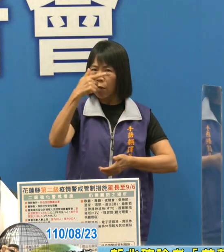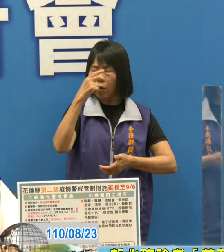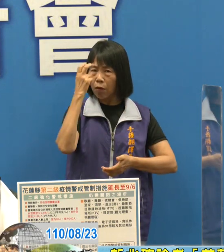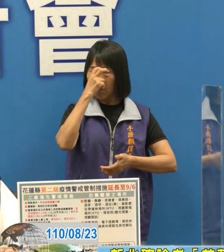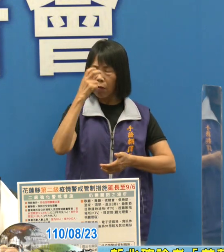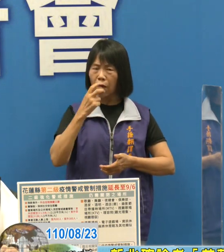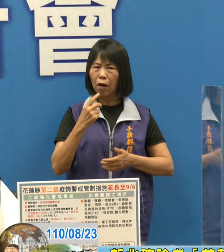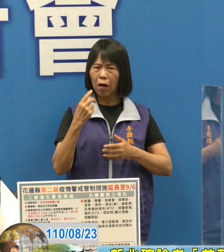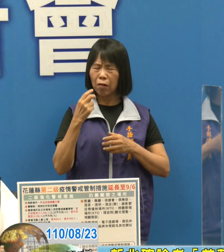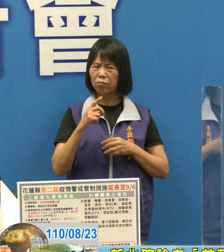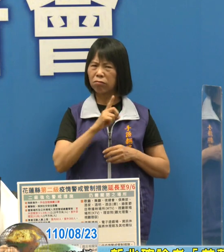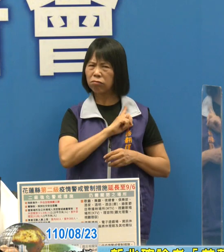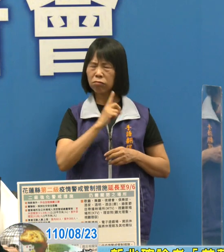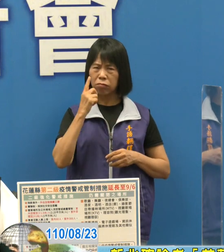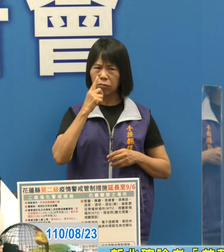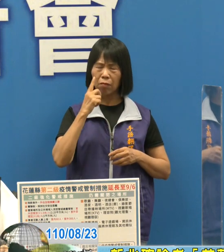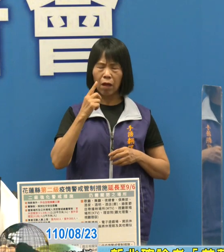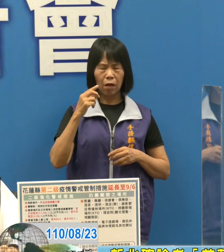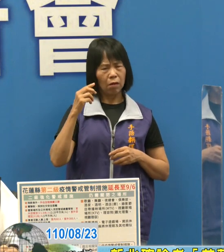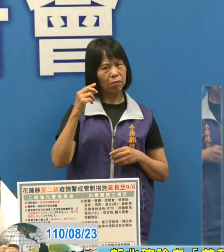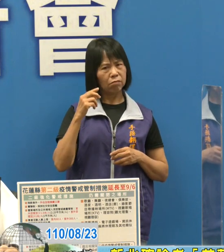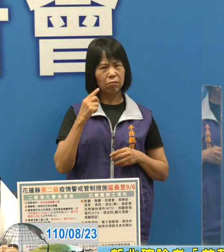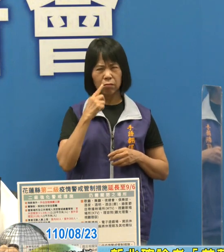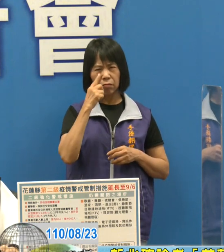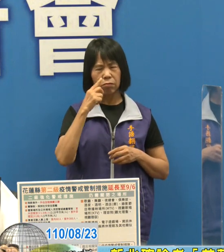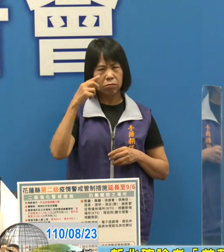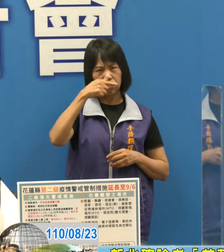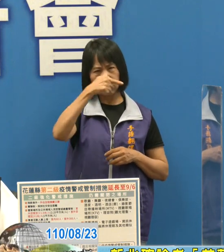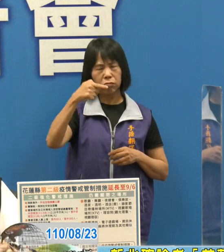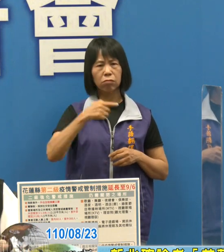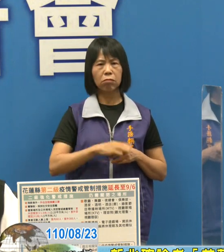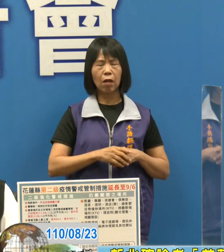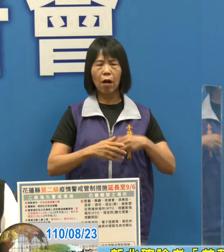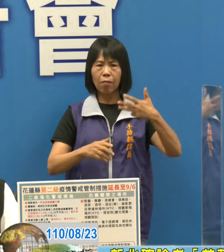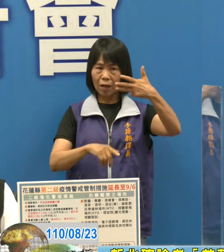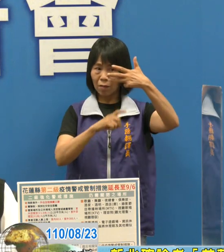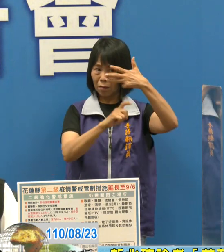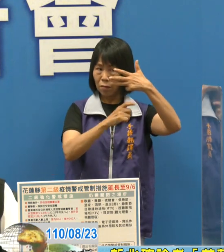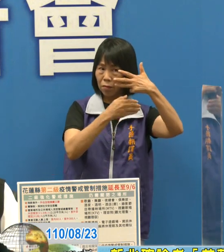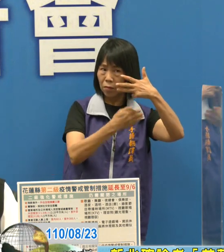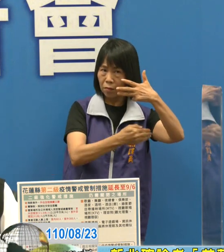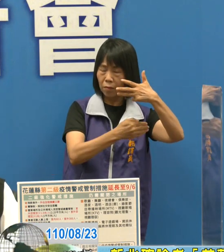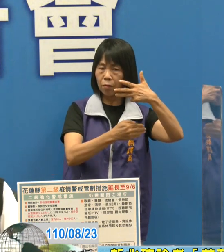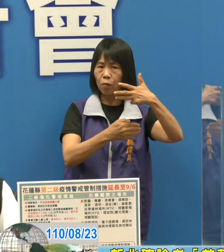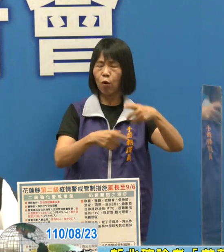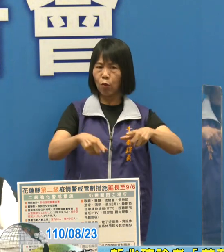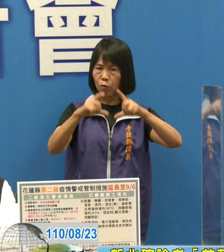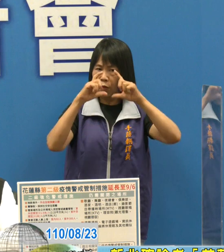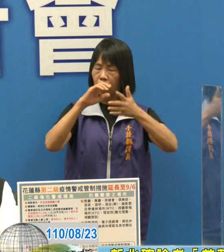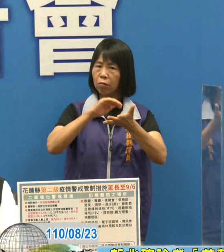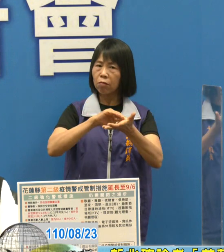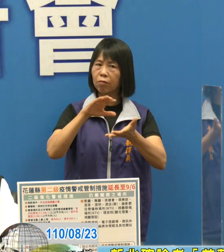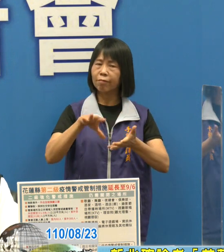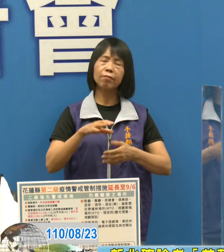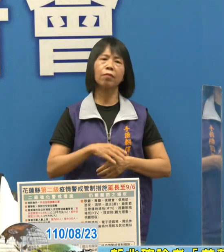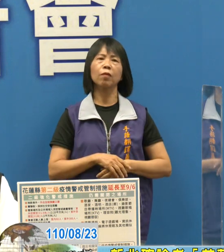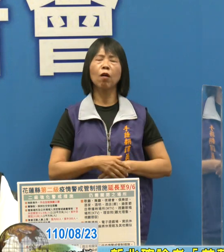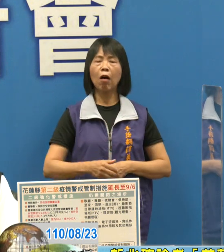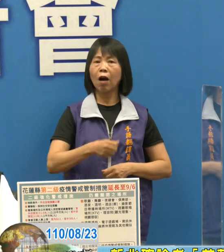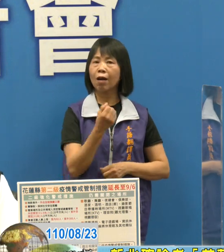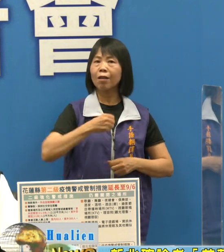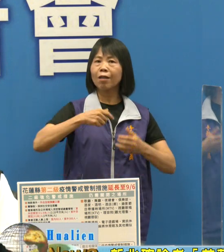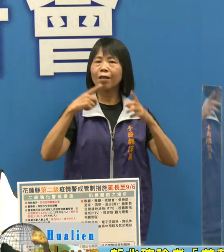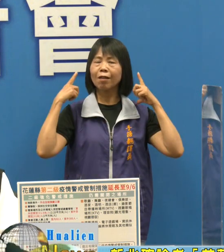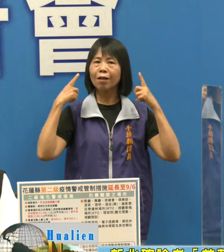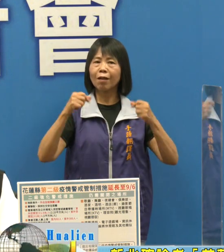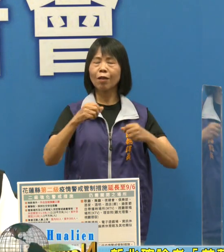那但是症状并没有因此改善，那8月19号又回诊到诊所去。那一样的做一次抗原快筛也是